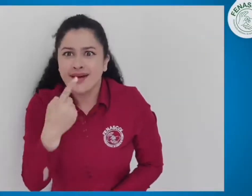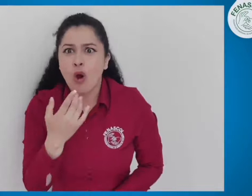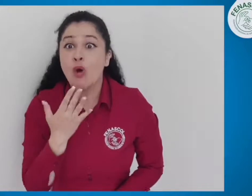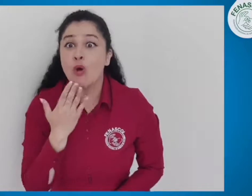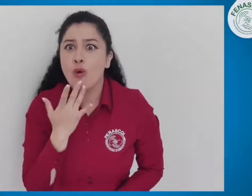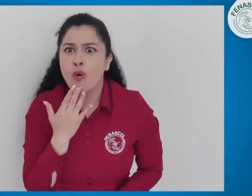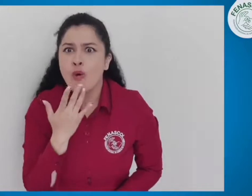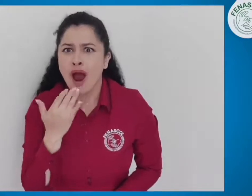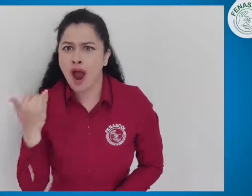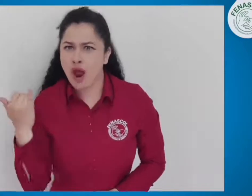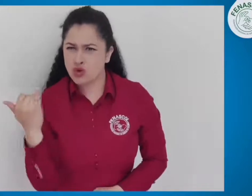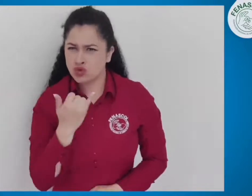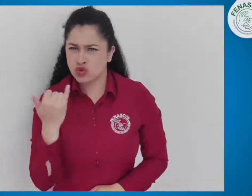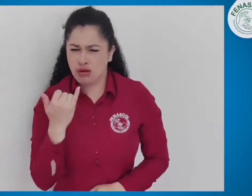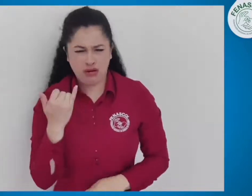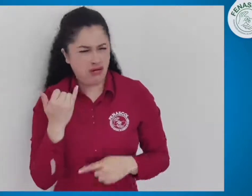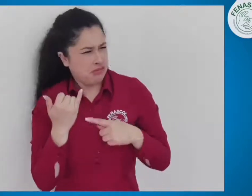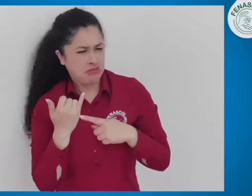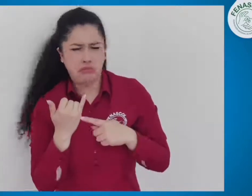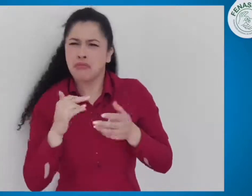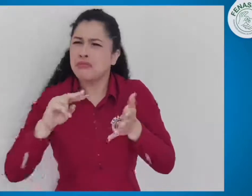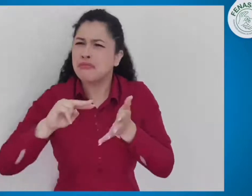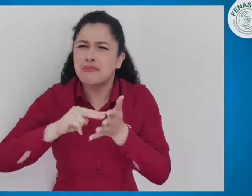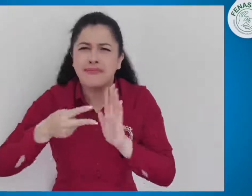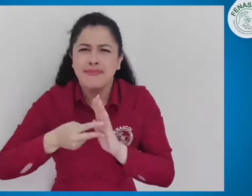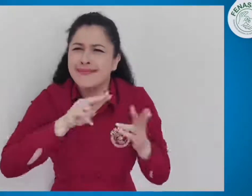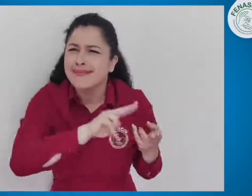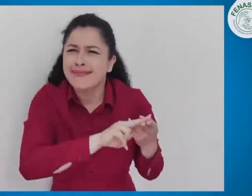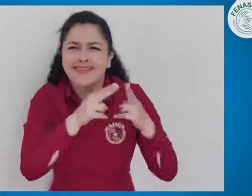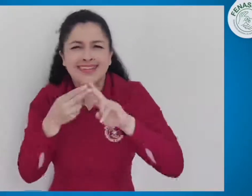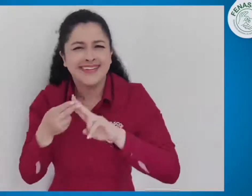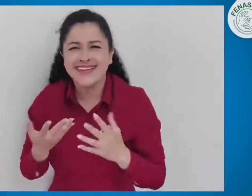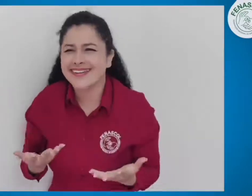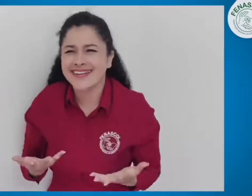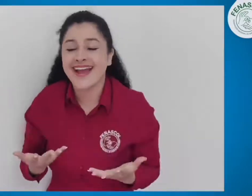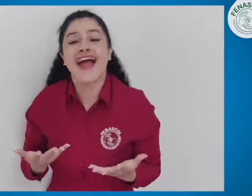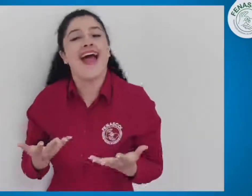de color azul que simboliza